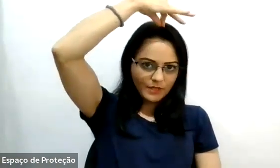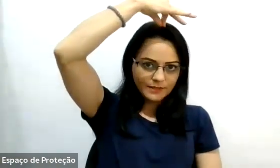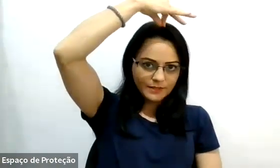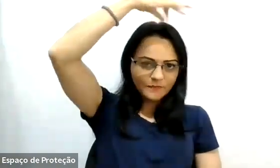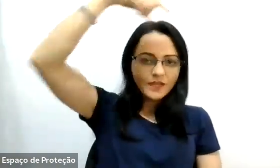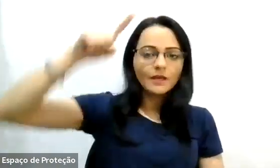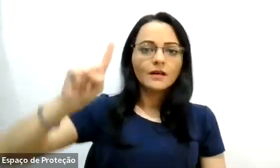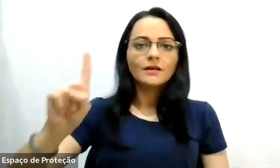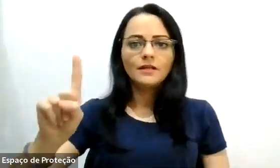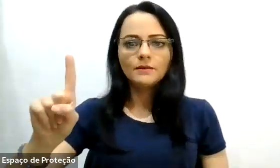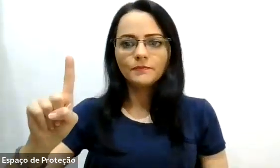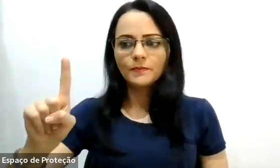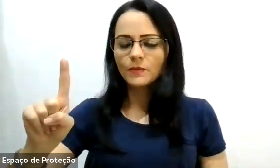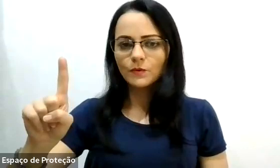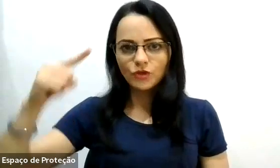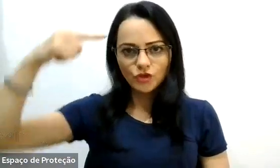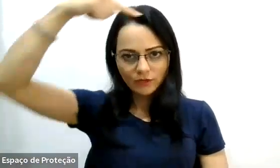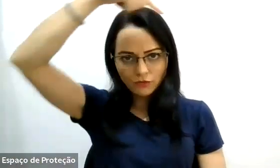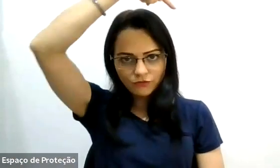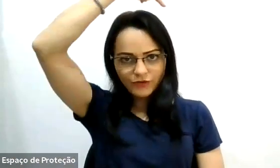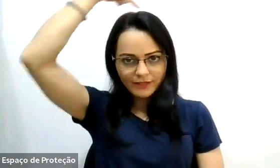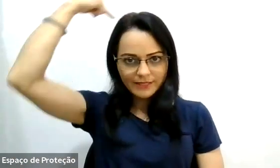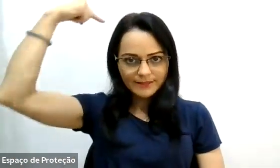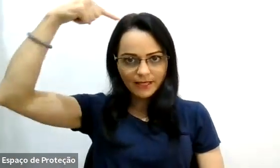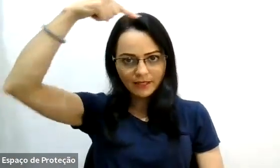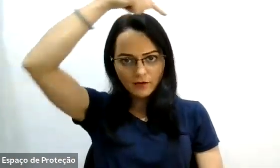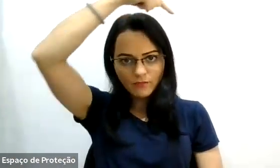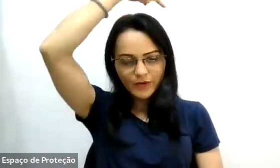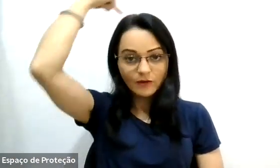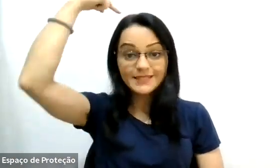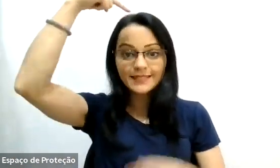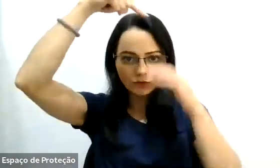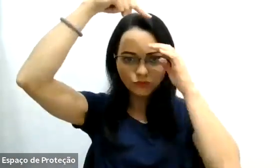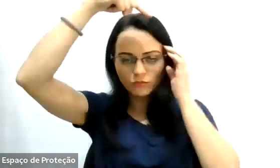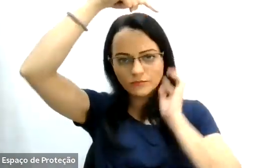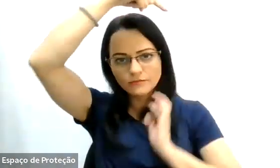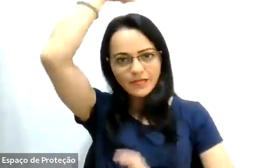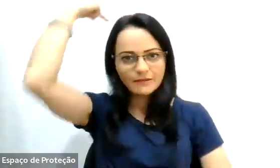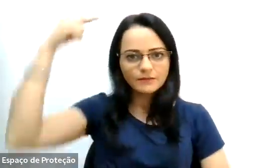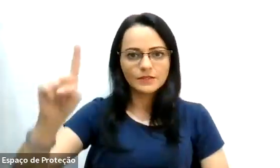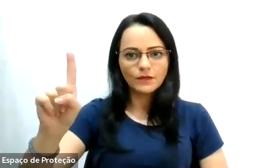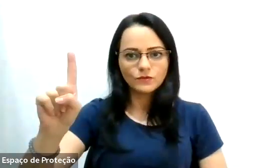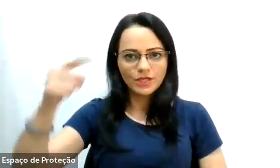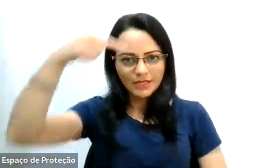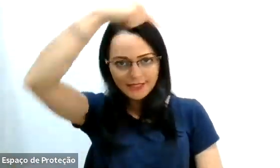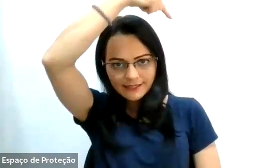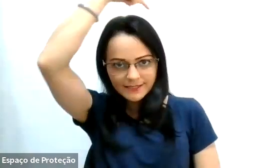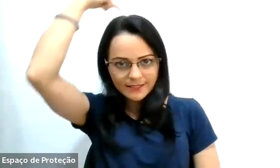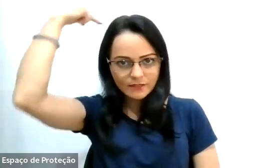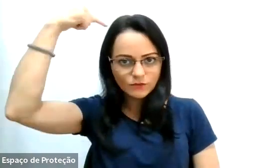cabeça. E o indicador desenha aqui uma auréola, santo, tá? Sinal de